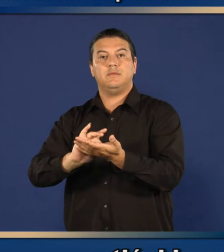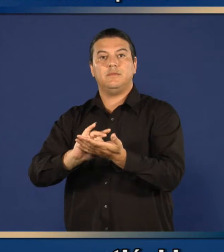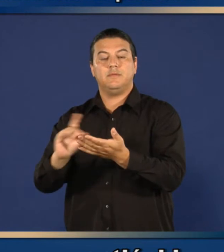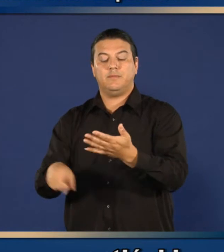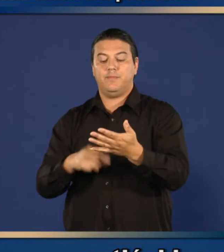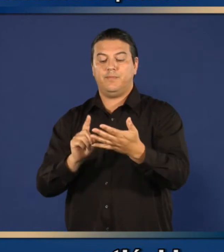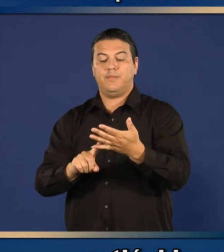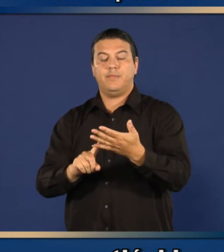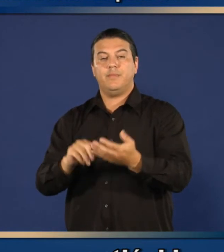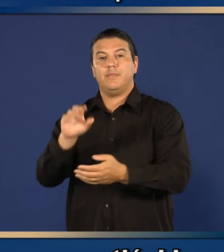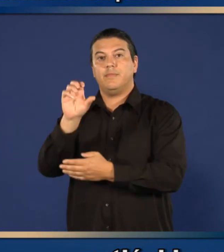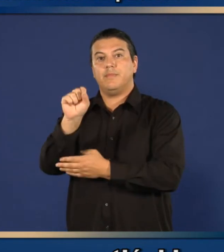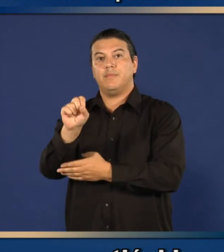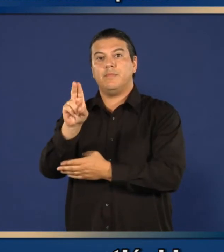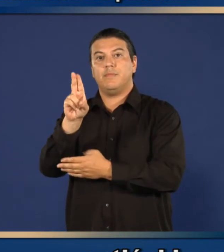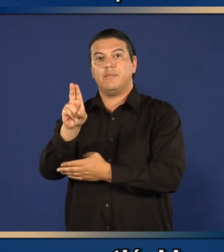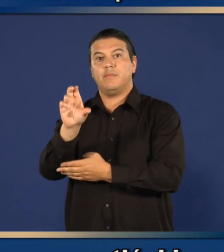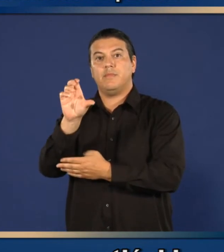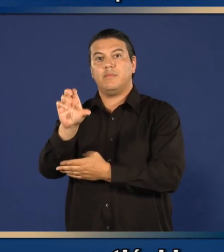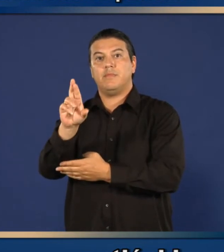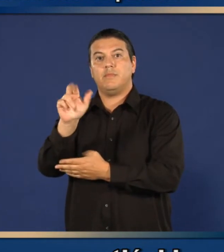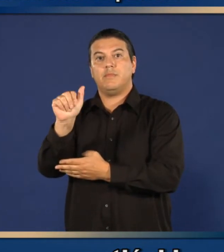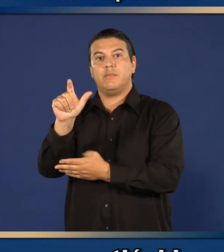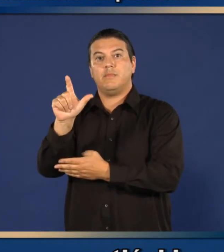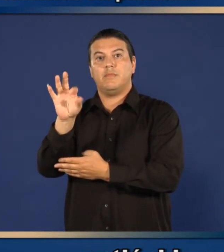y los suplementos de zinc